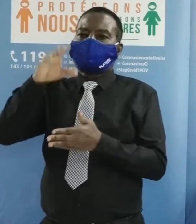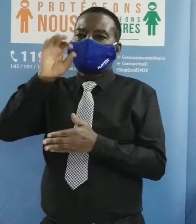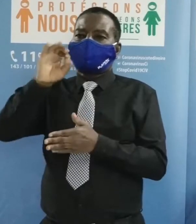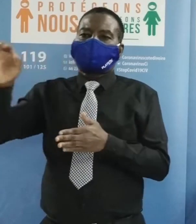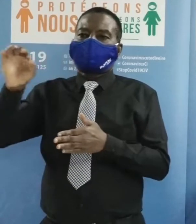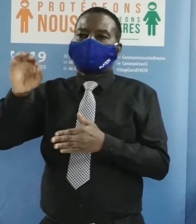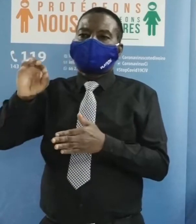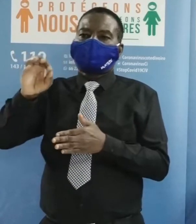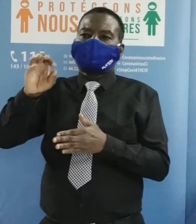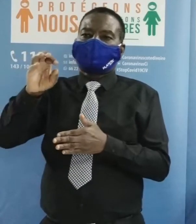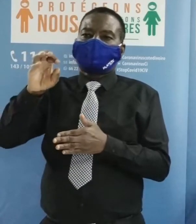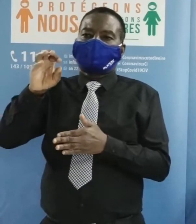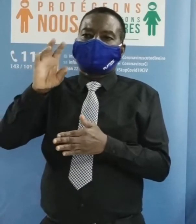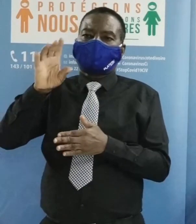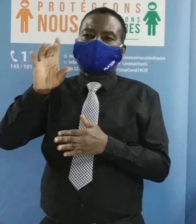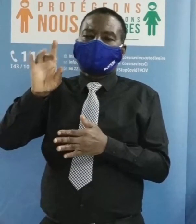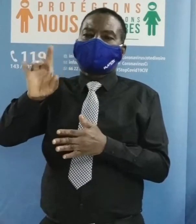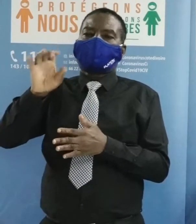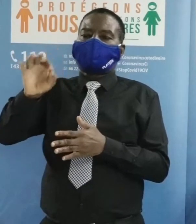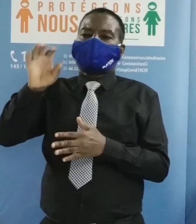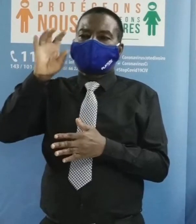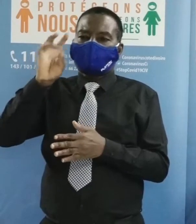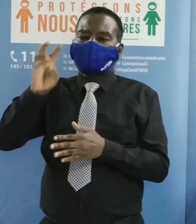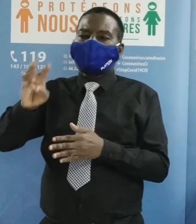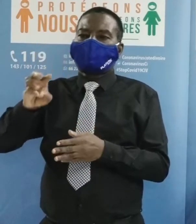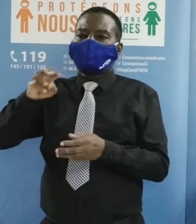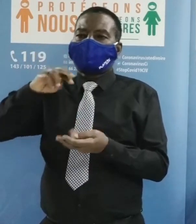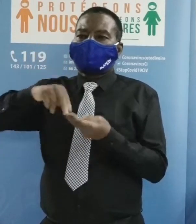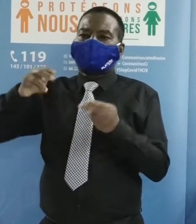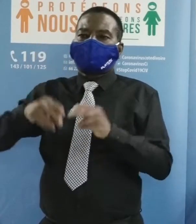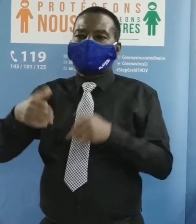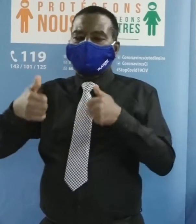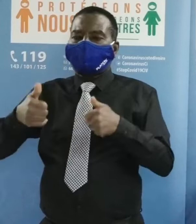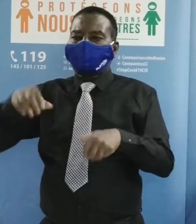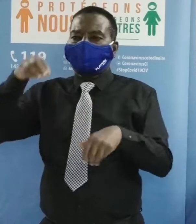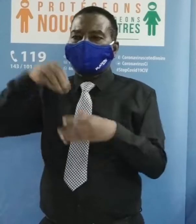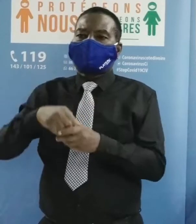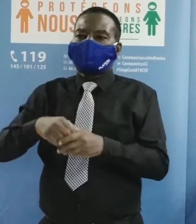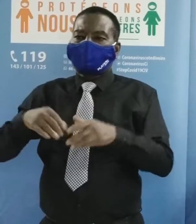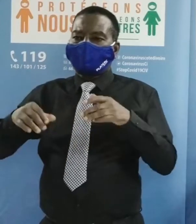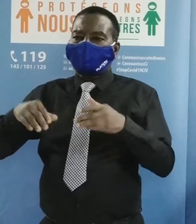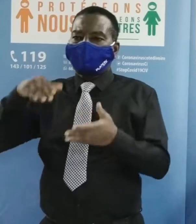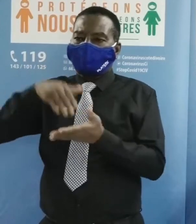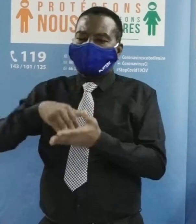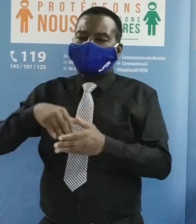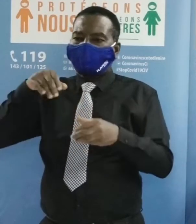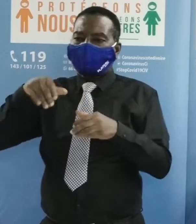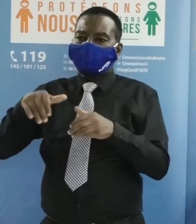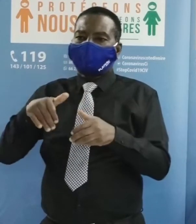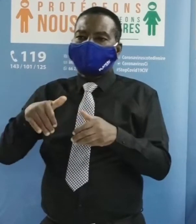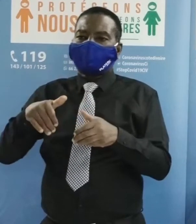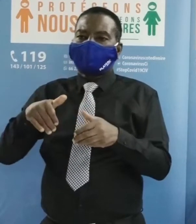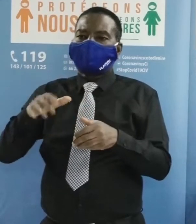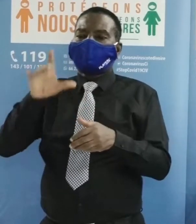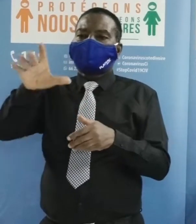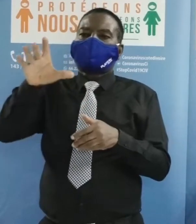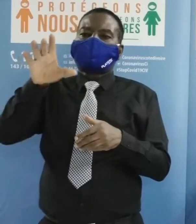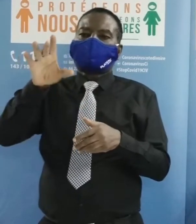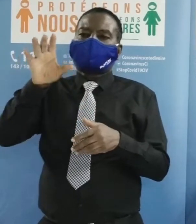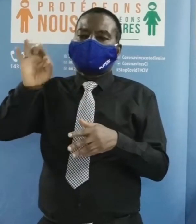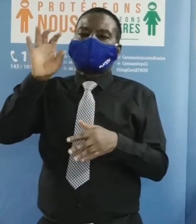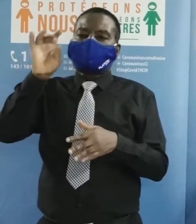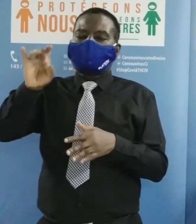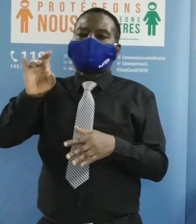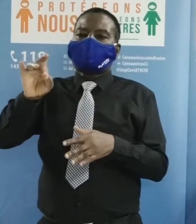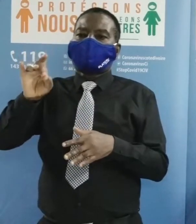1996 le non actualisée de malades encore dans la file active 96 % au moins